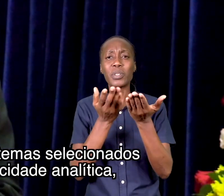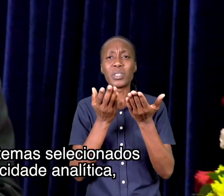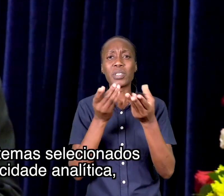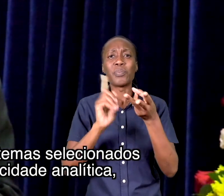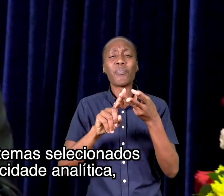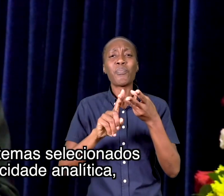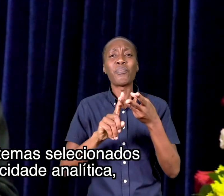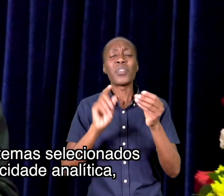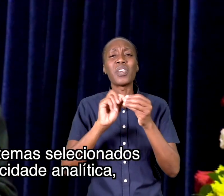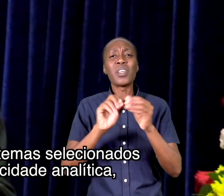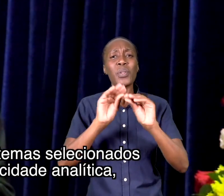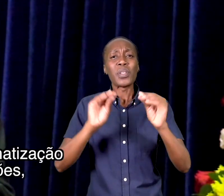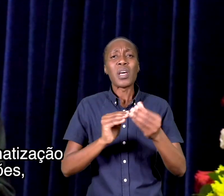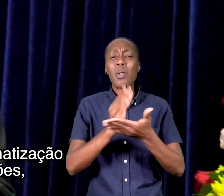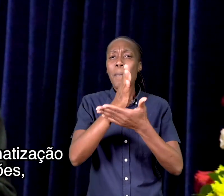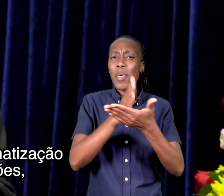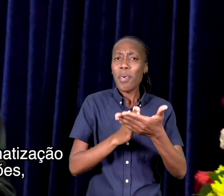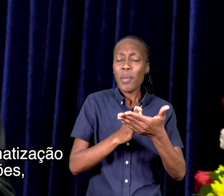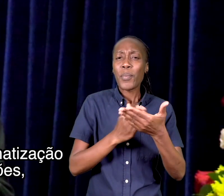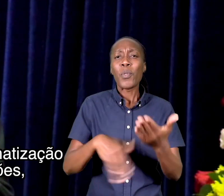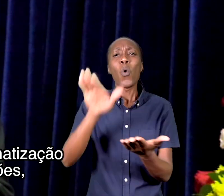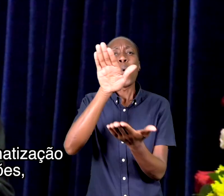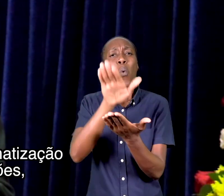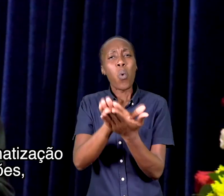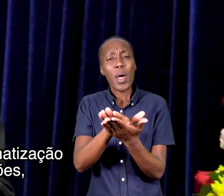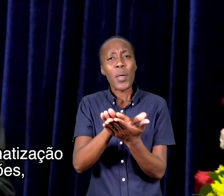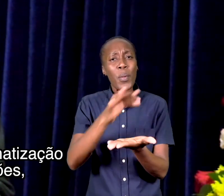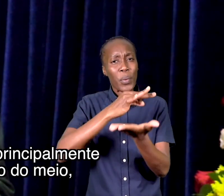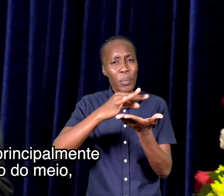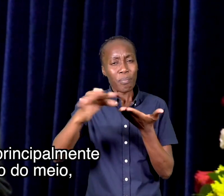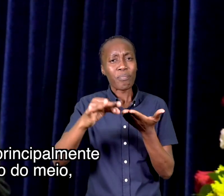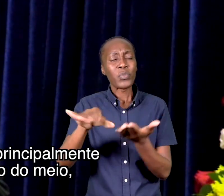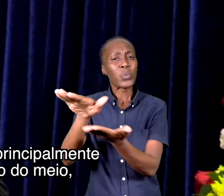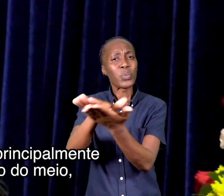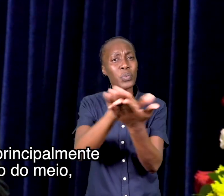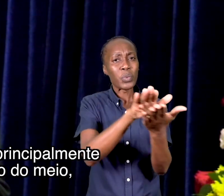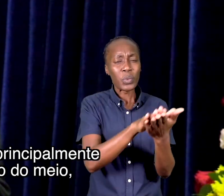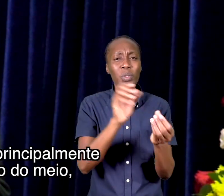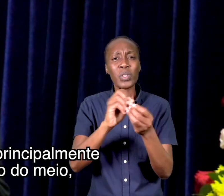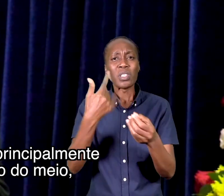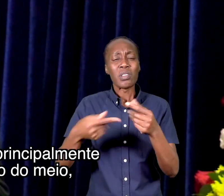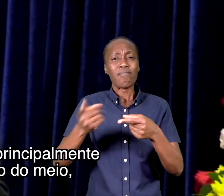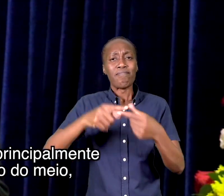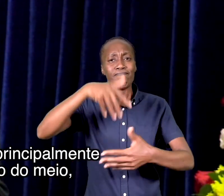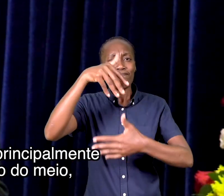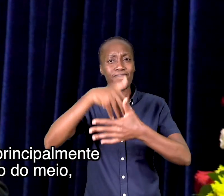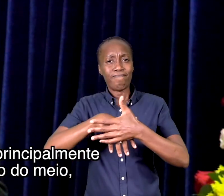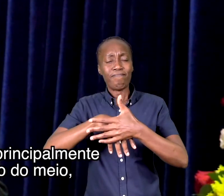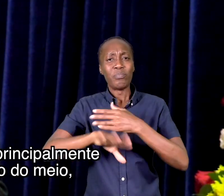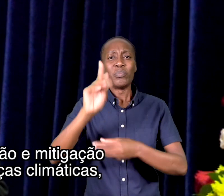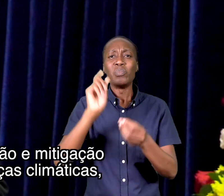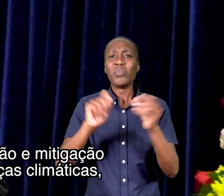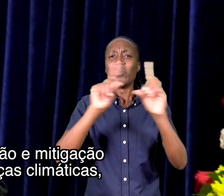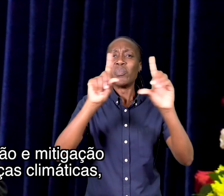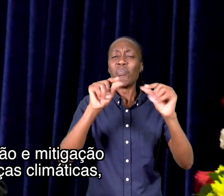desenvolvem a capacidade analítica de busca e sistematização de informações, educação ambiental, principalmente sobre o saneamento do